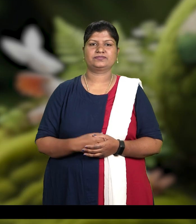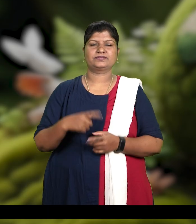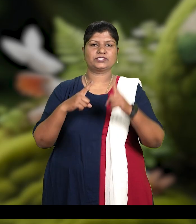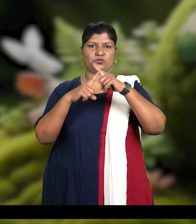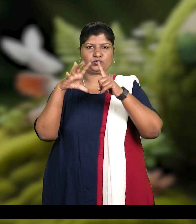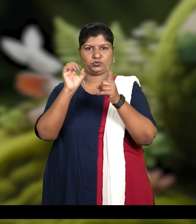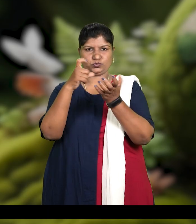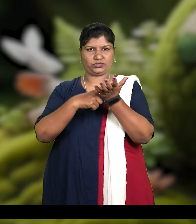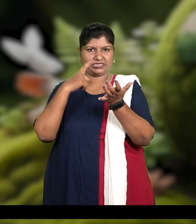पर्यटन.